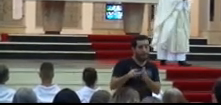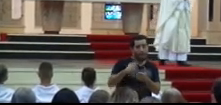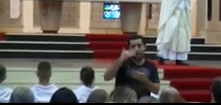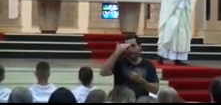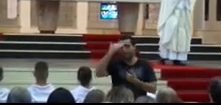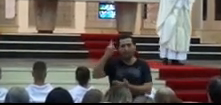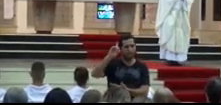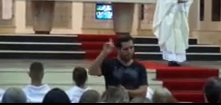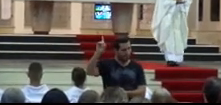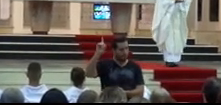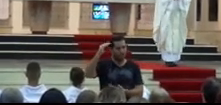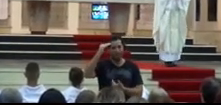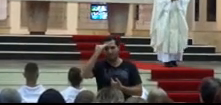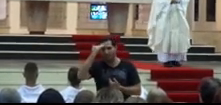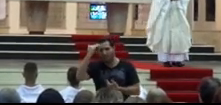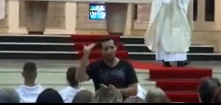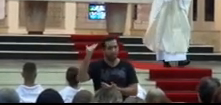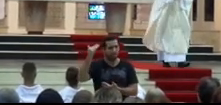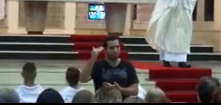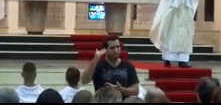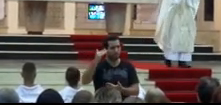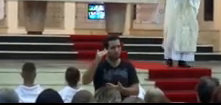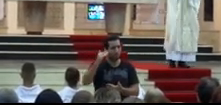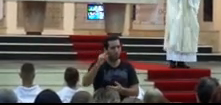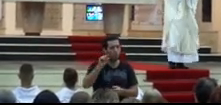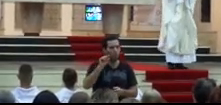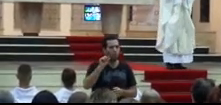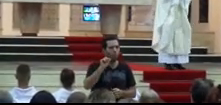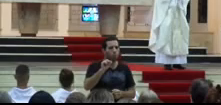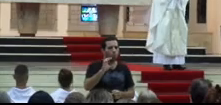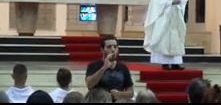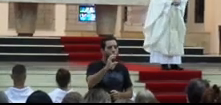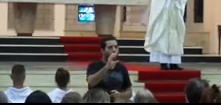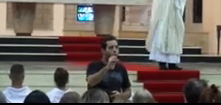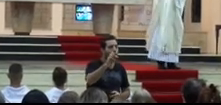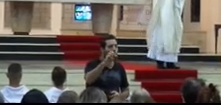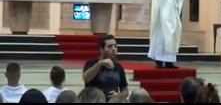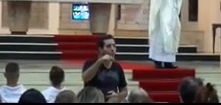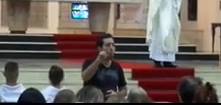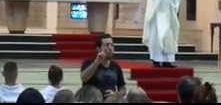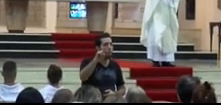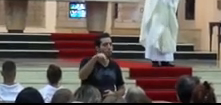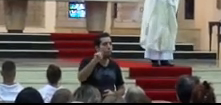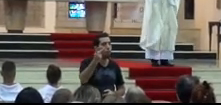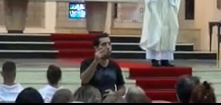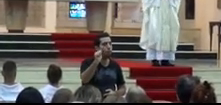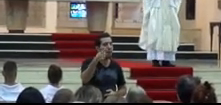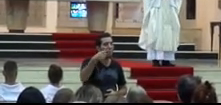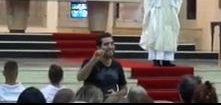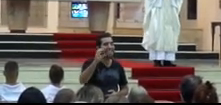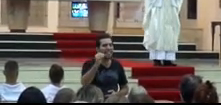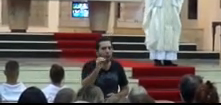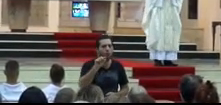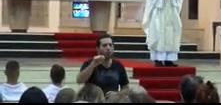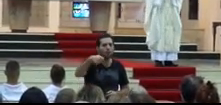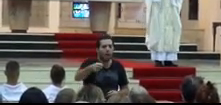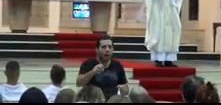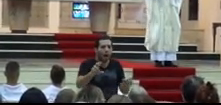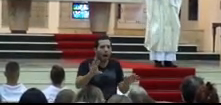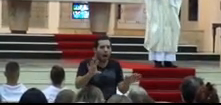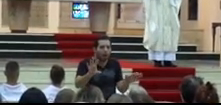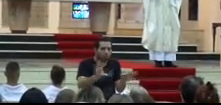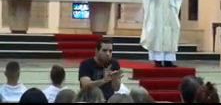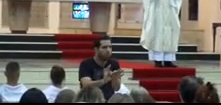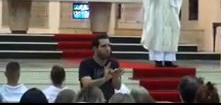Comunhão é uma palavra que nos coloca como que no centro da Santa Igreja, onde